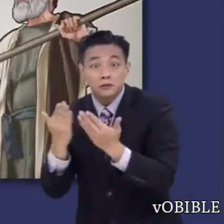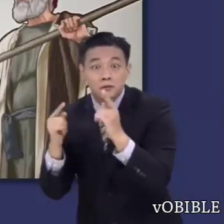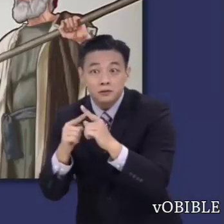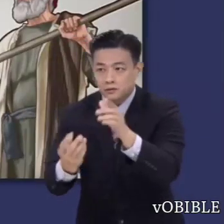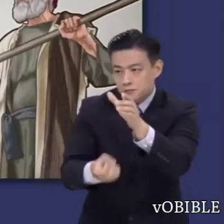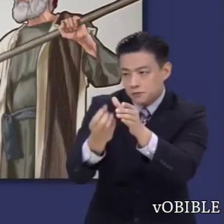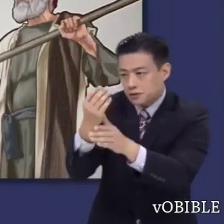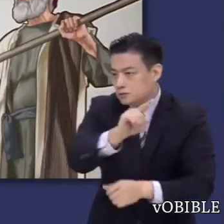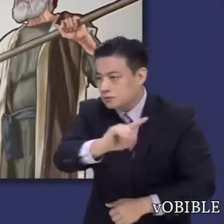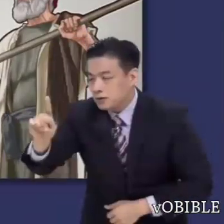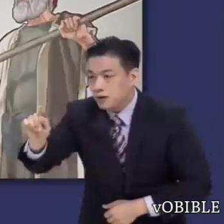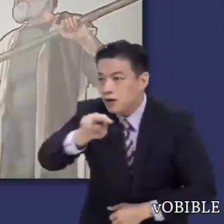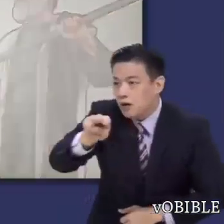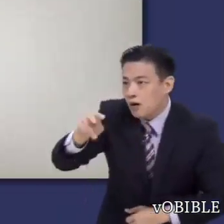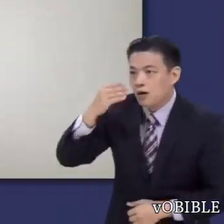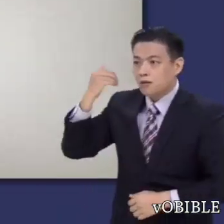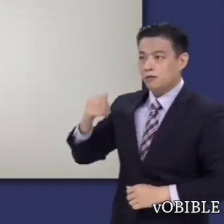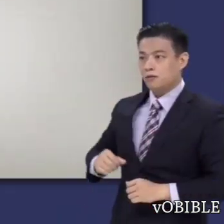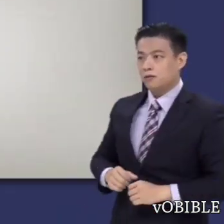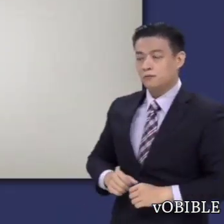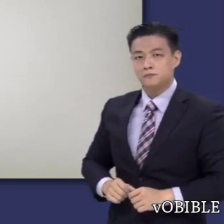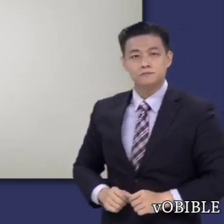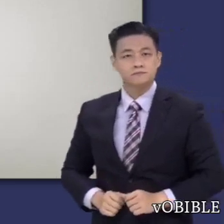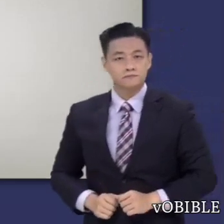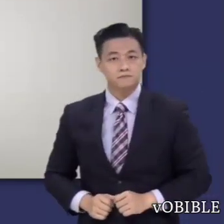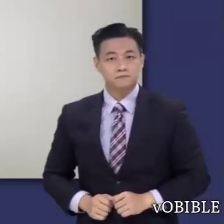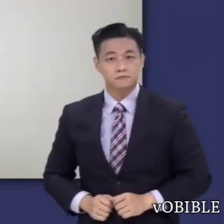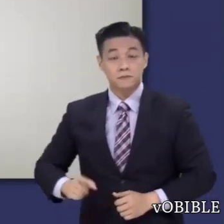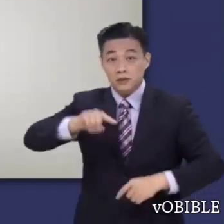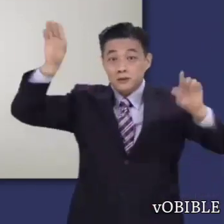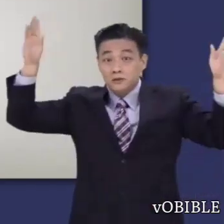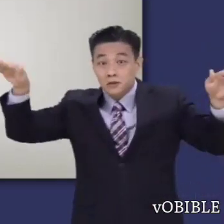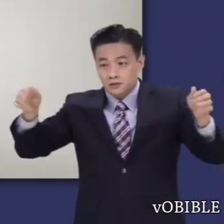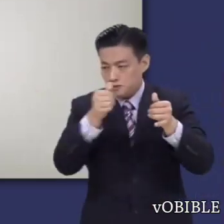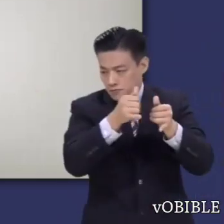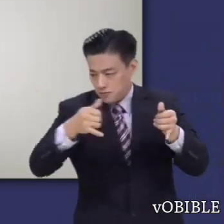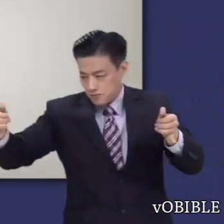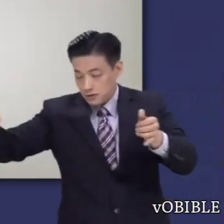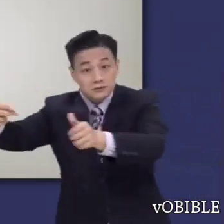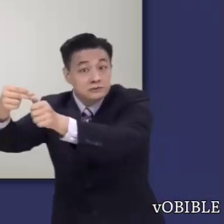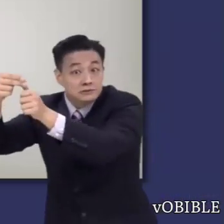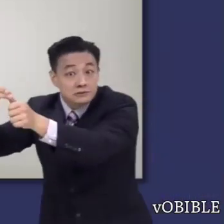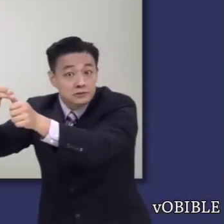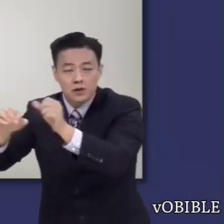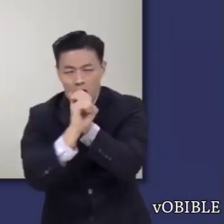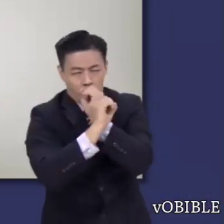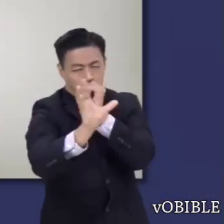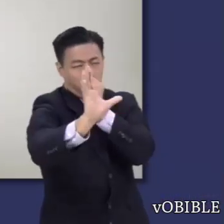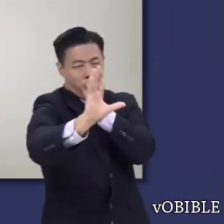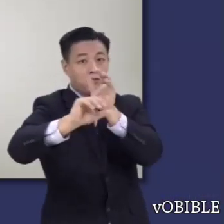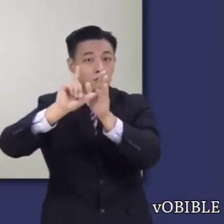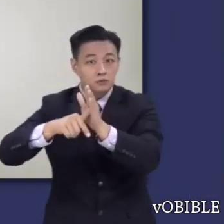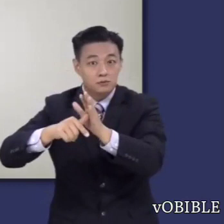历。这时，第七个天使吹响号筒，天上发出洪亮的声音说：统